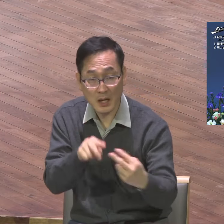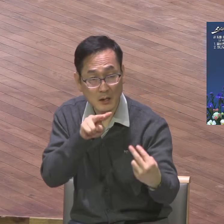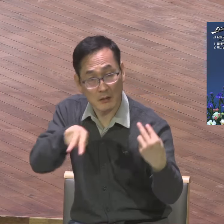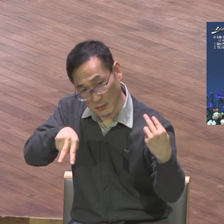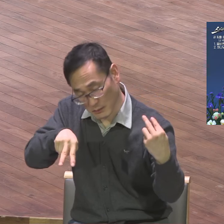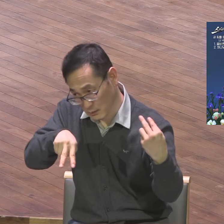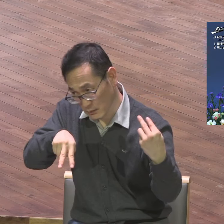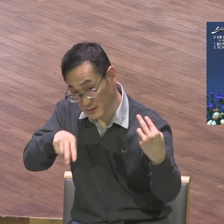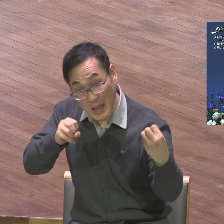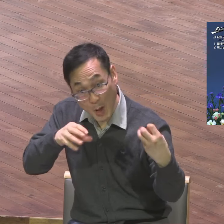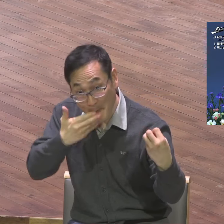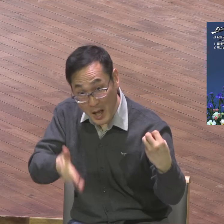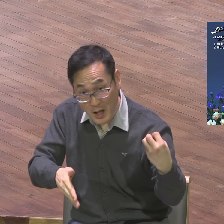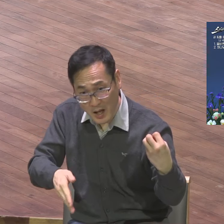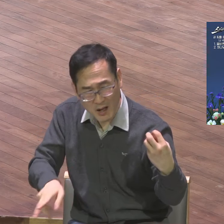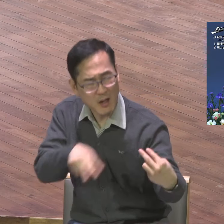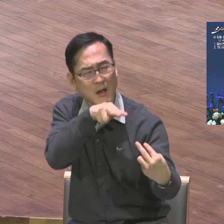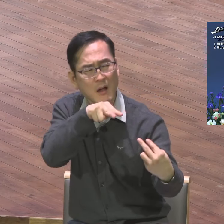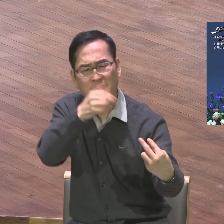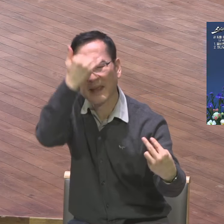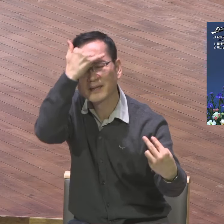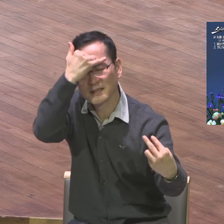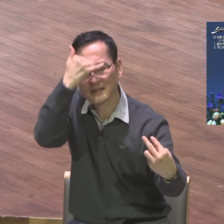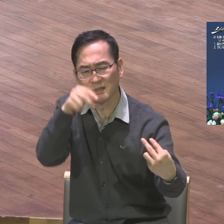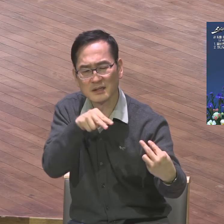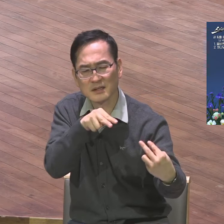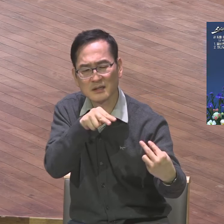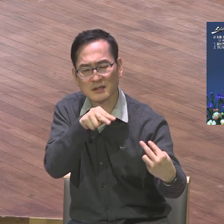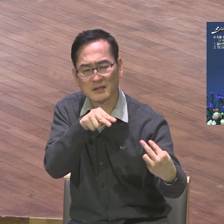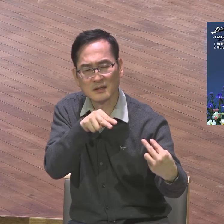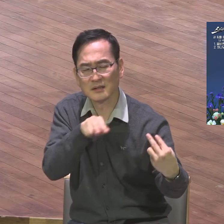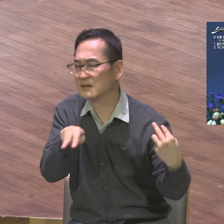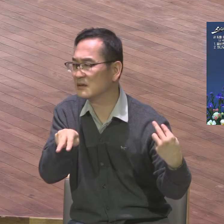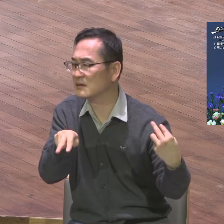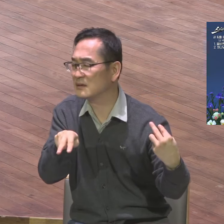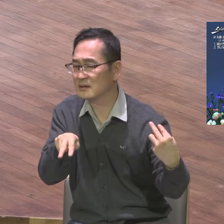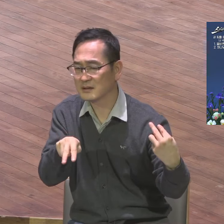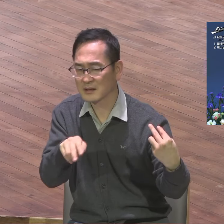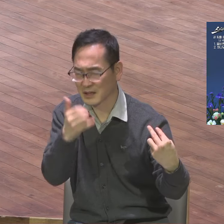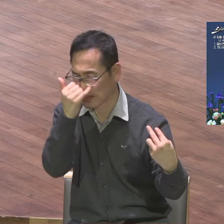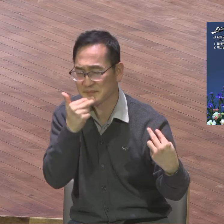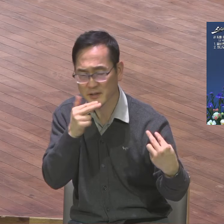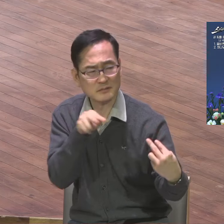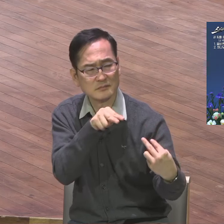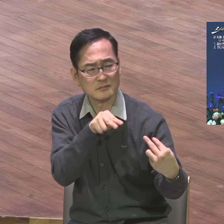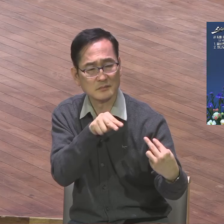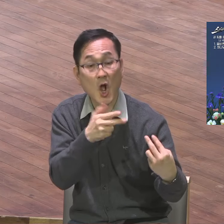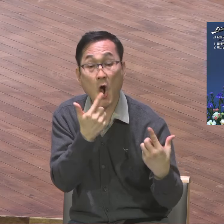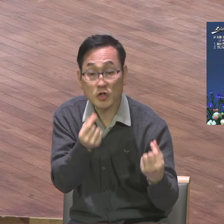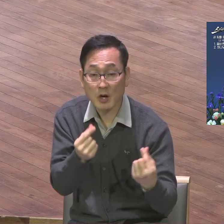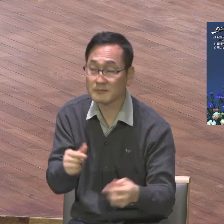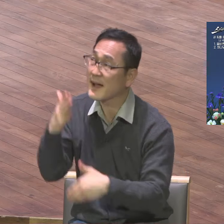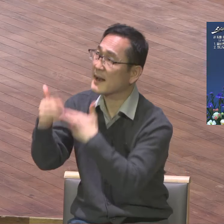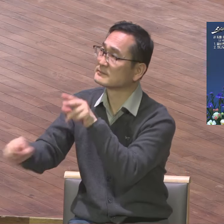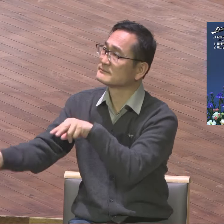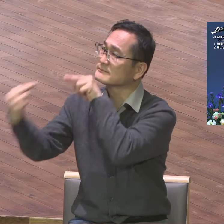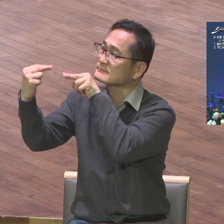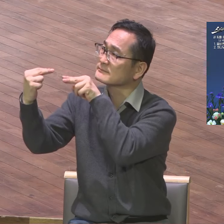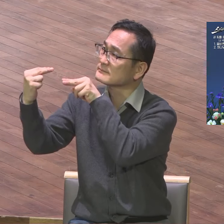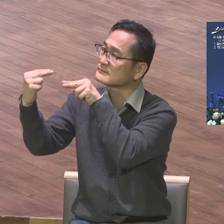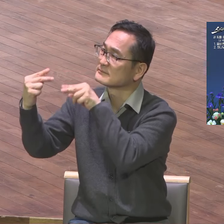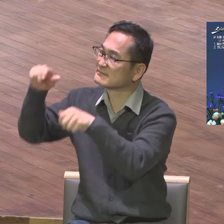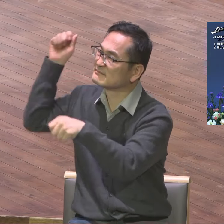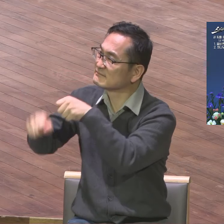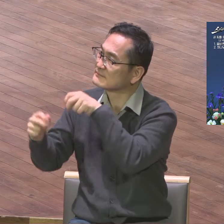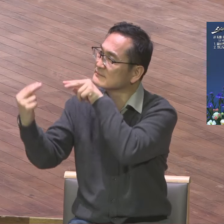예의예요. 그리고 그게 정상적인 자세예요. 그러니까 하나님을 바라볼 때 시선을 하나님께 고정하시기 바랍니다. 시선을